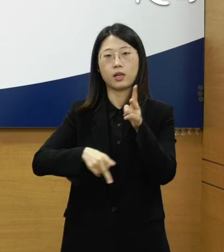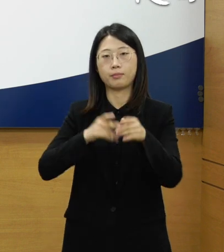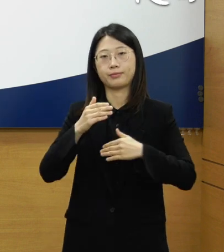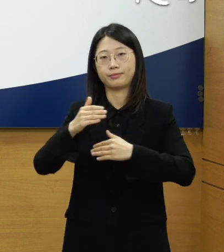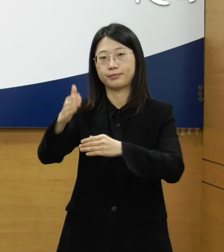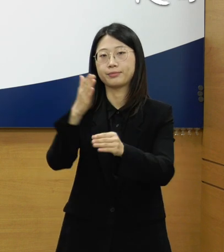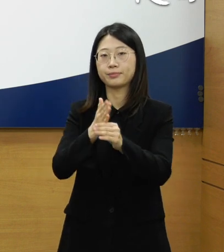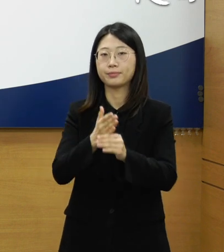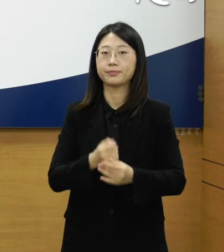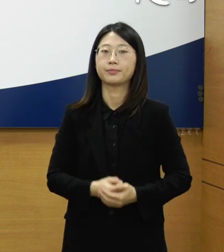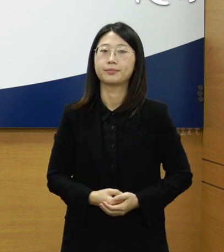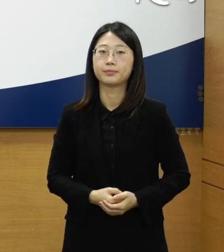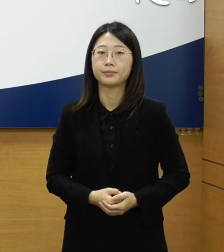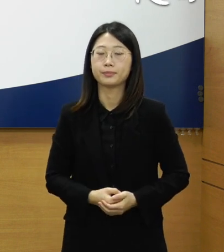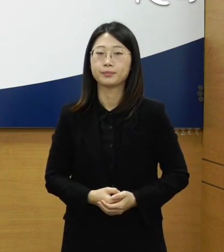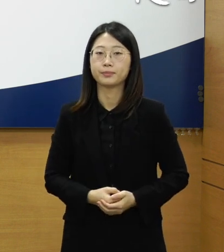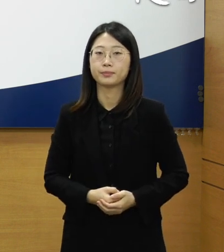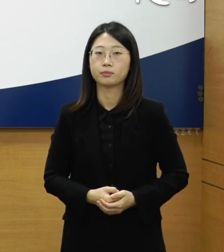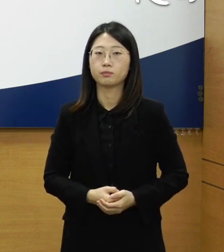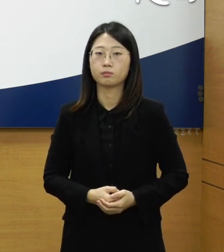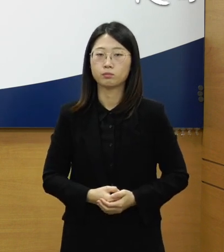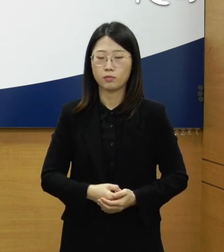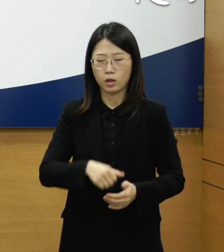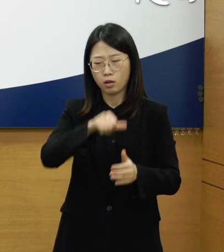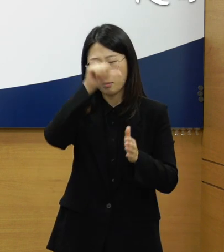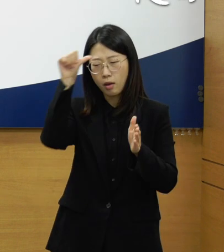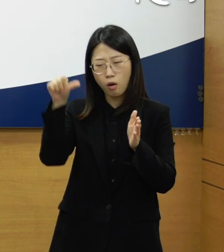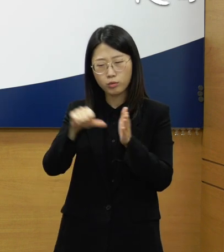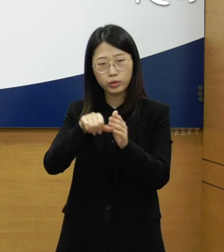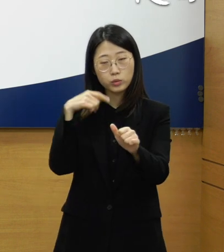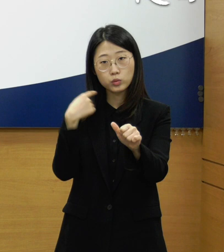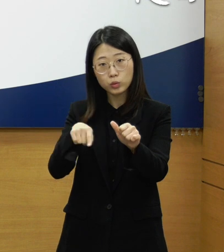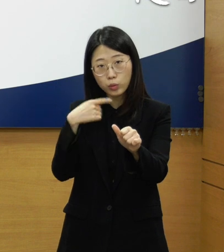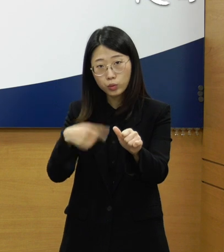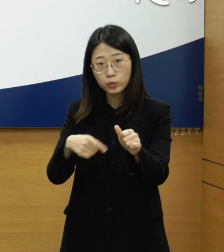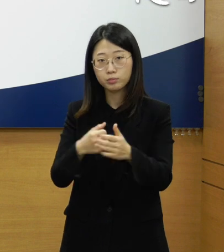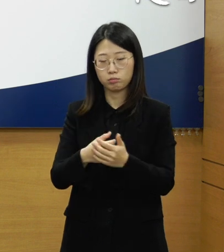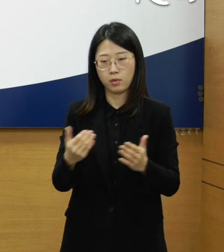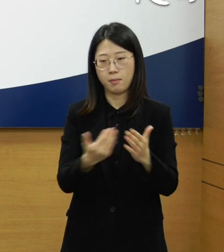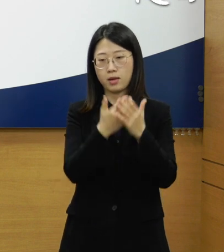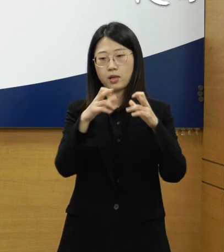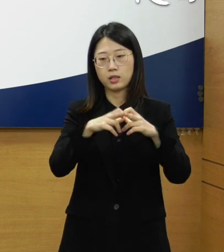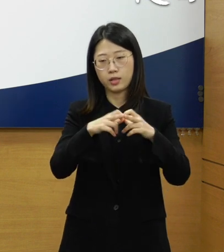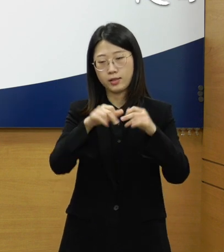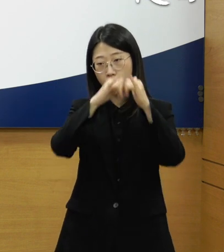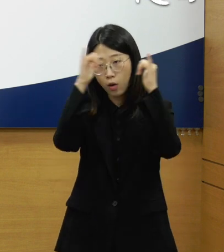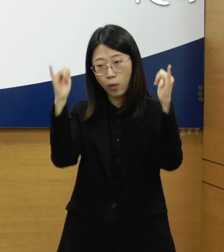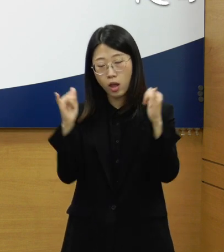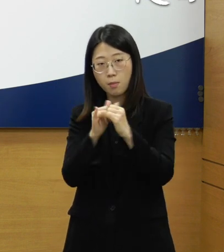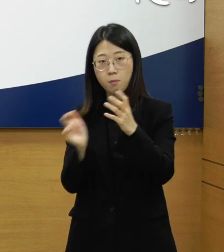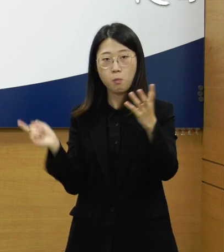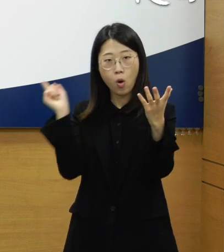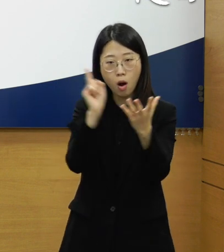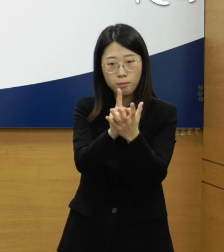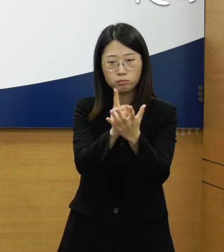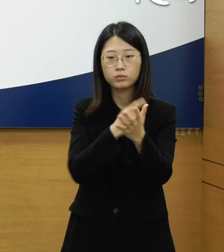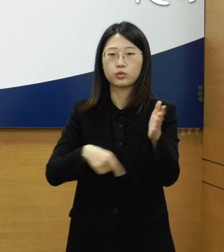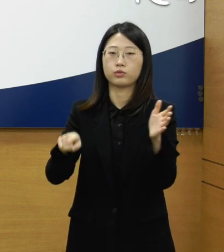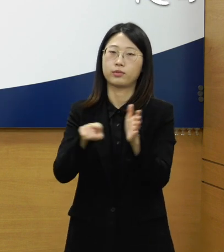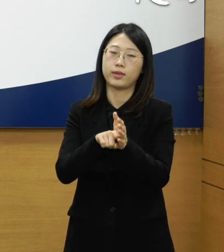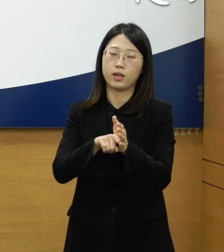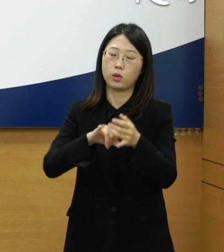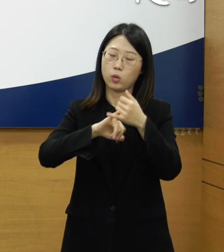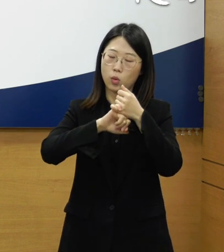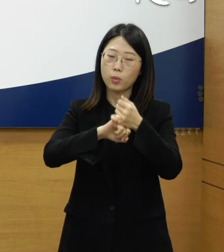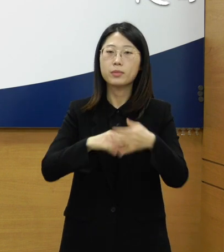왔습니다. 발달장애인의 평생교육은 발달장애인의 사회 적응을 위해 반드시 필요한